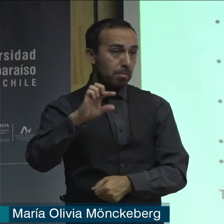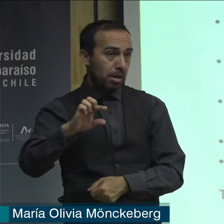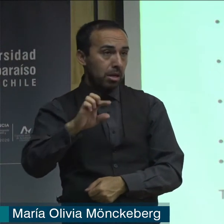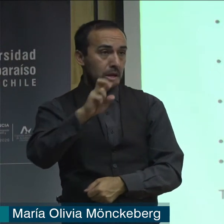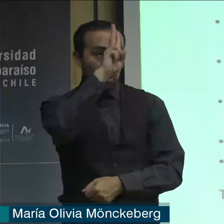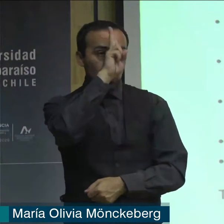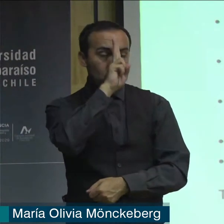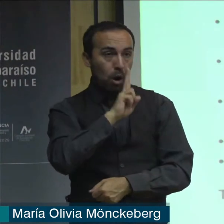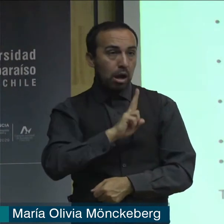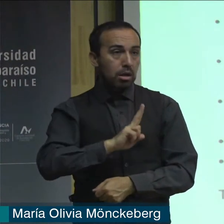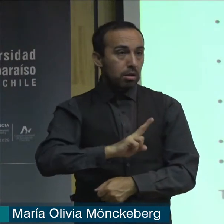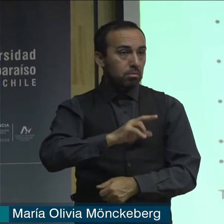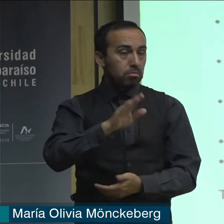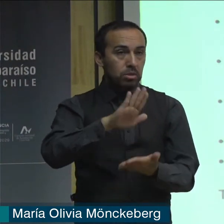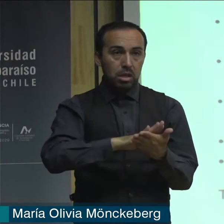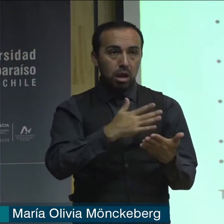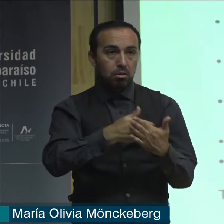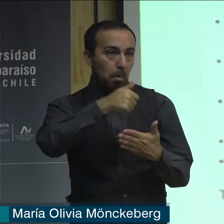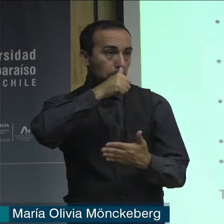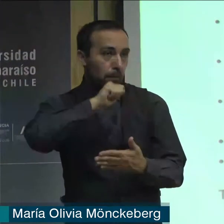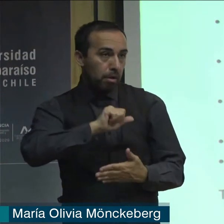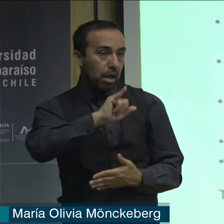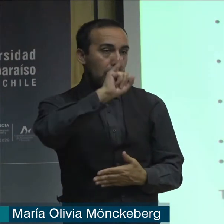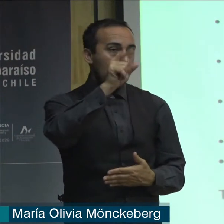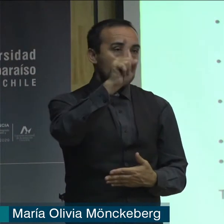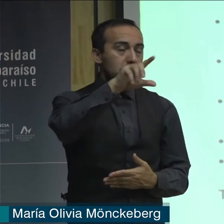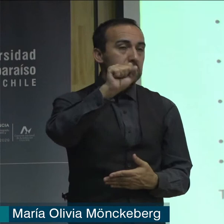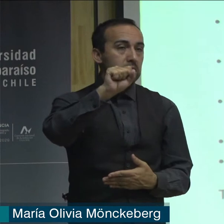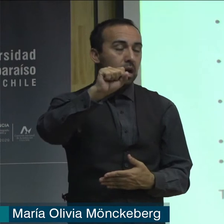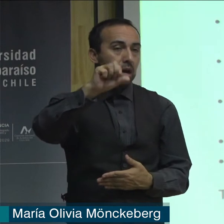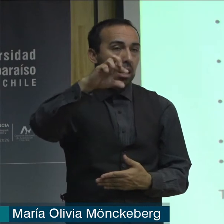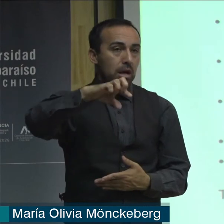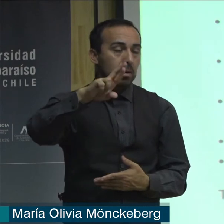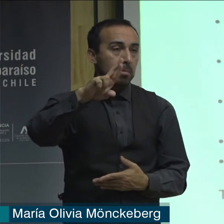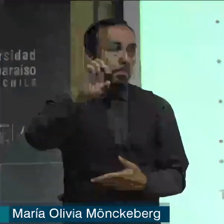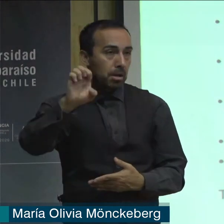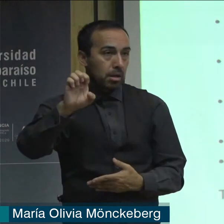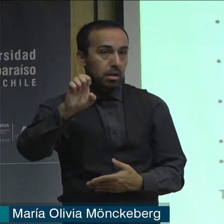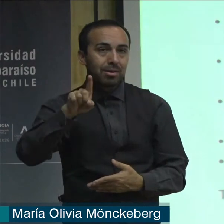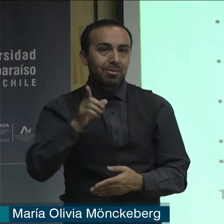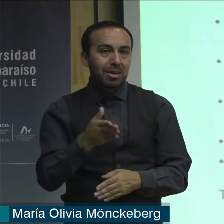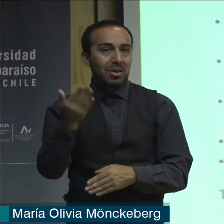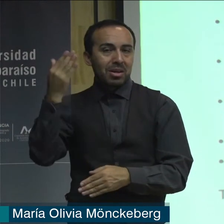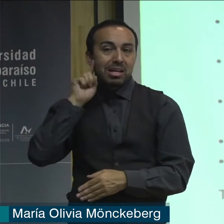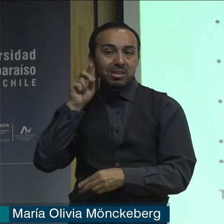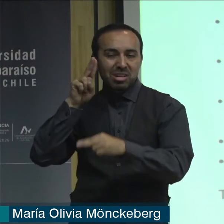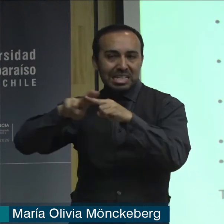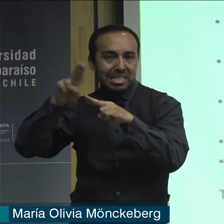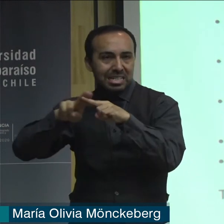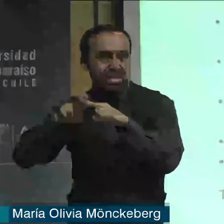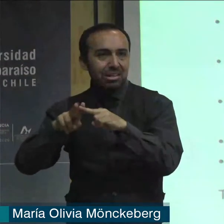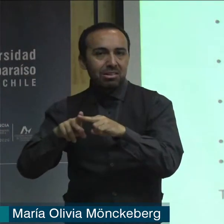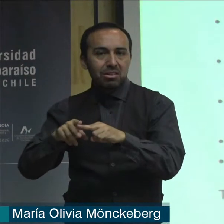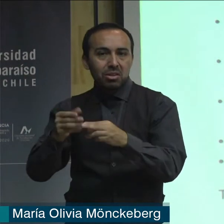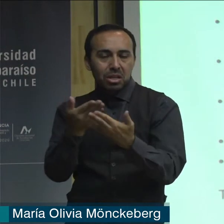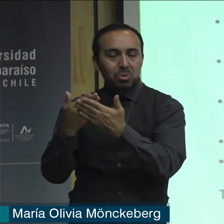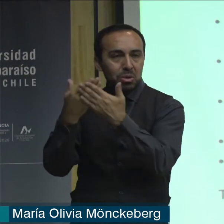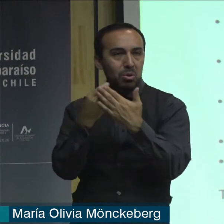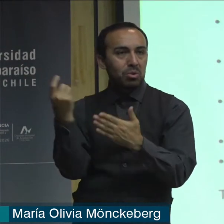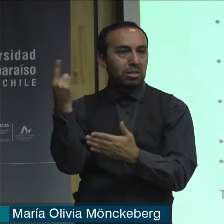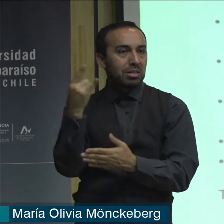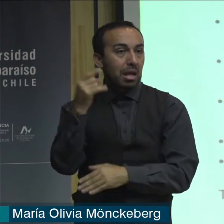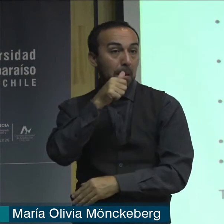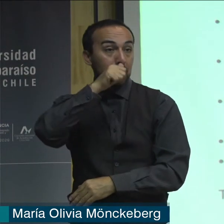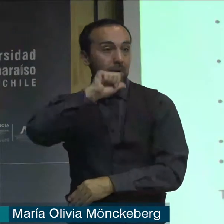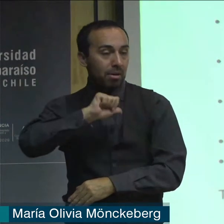fueron los que tuvieran universidades privadas sin embargo esto no les resultó tan